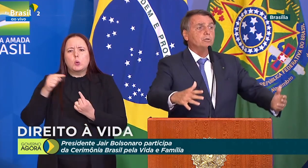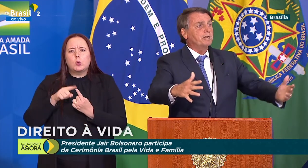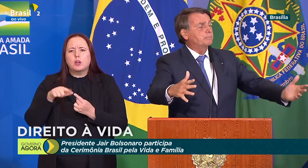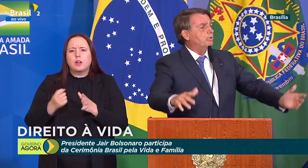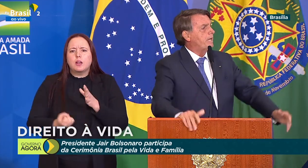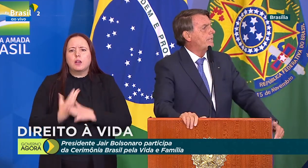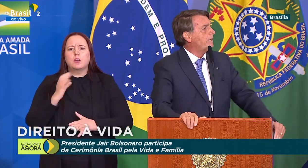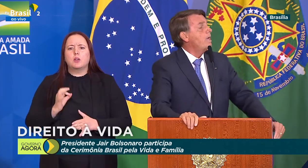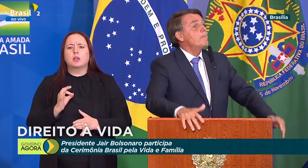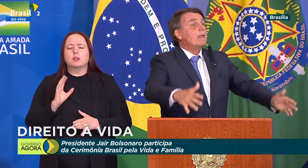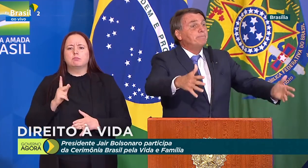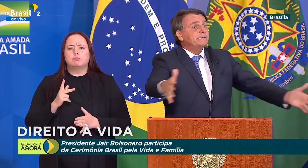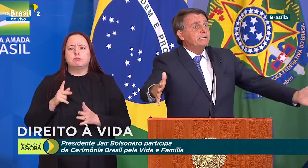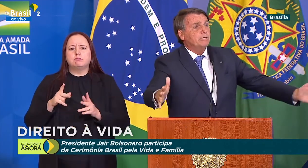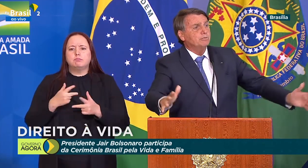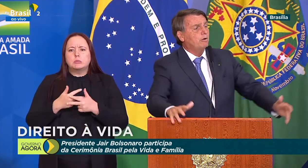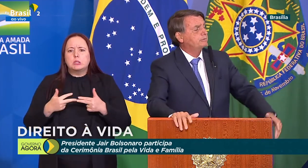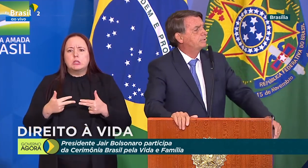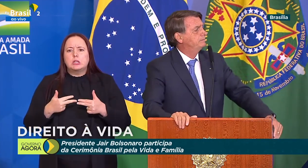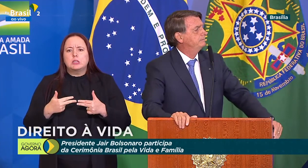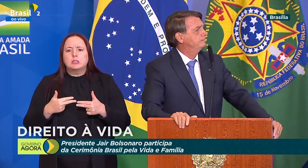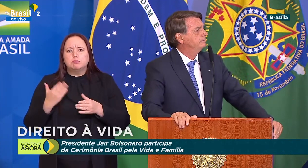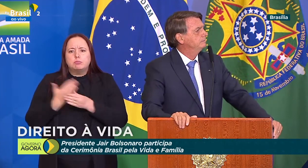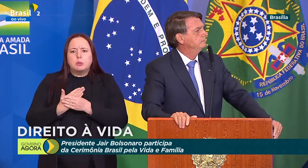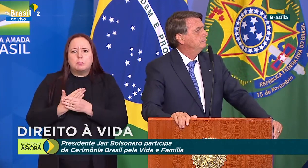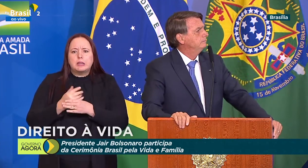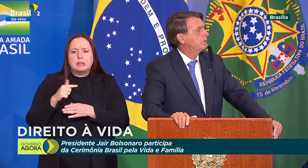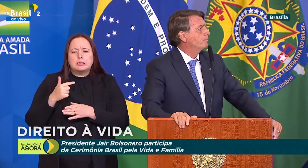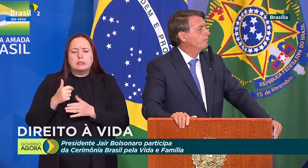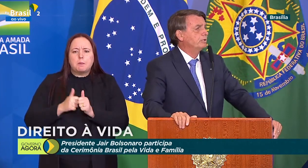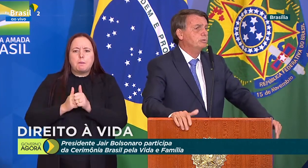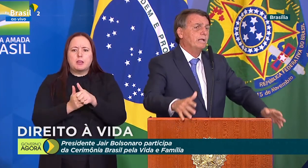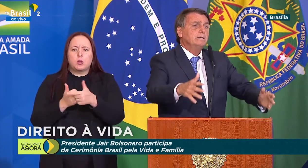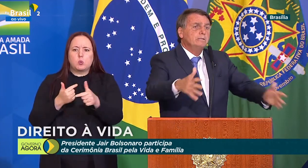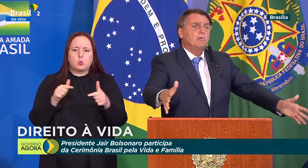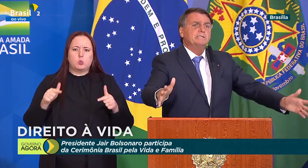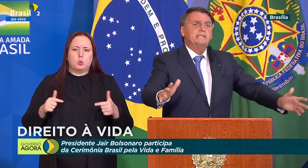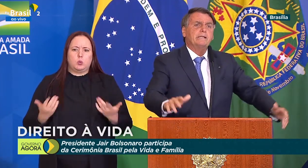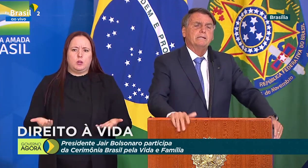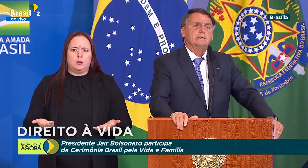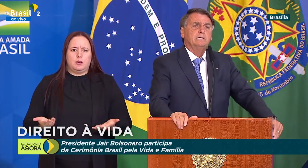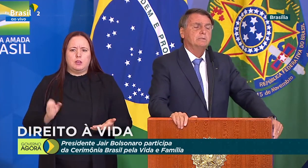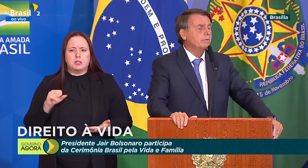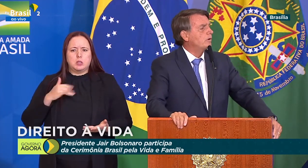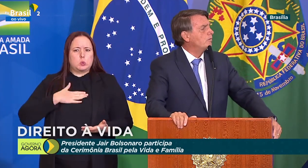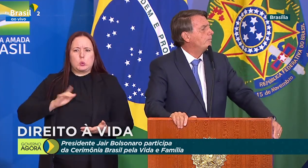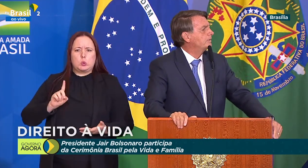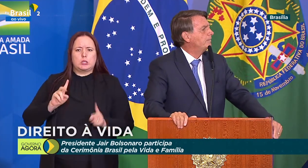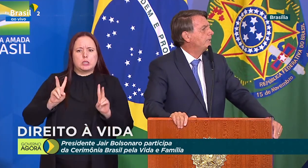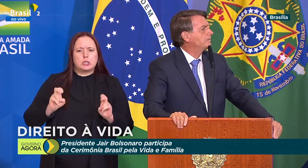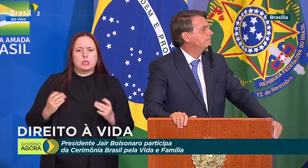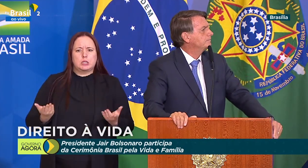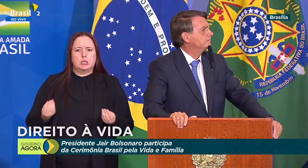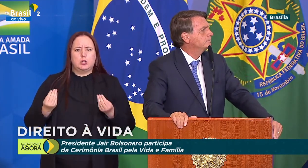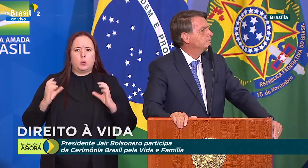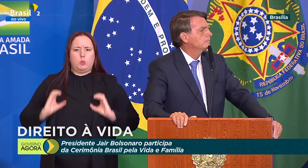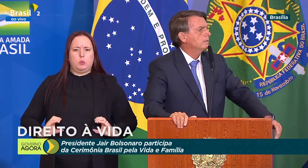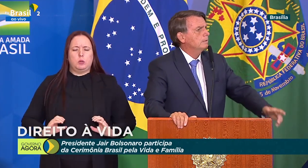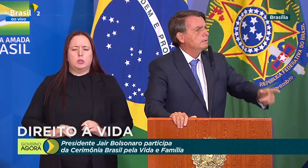objetivo era criar jurisprudência para perseguir os outros que porventura Não gostassem do seu